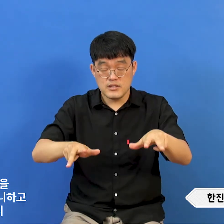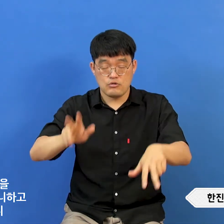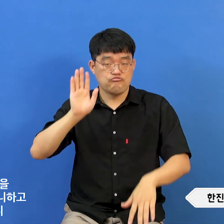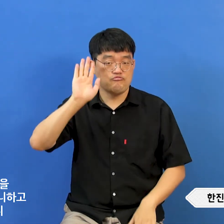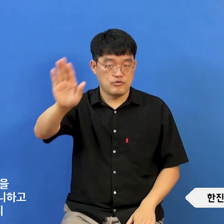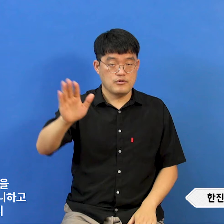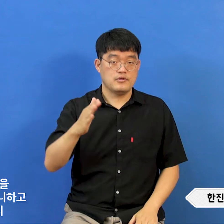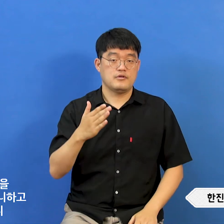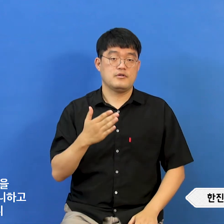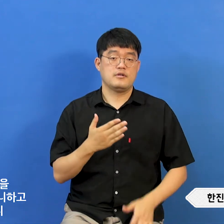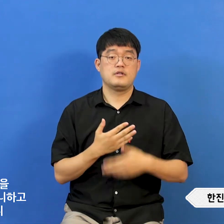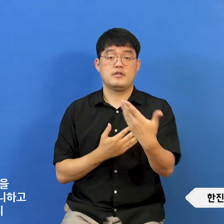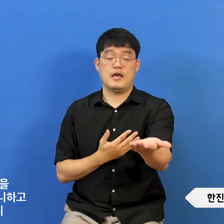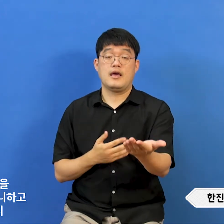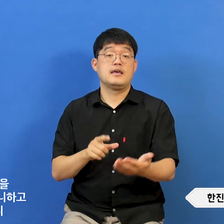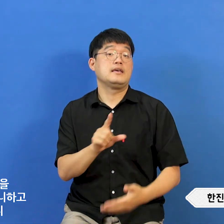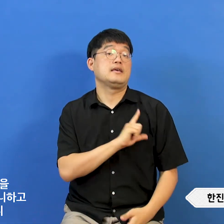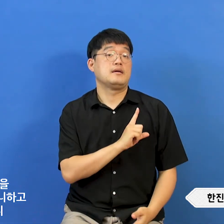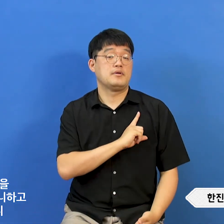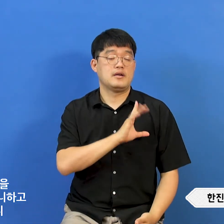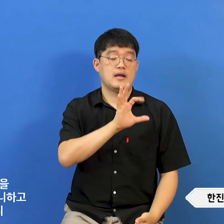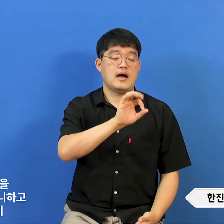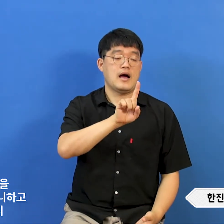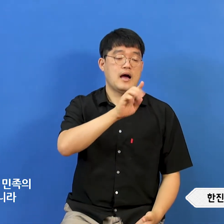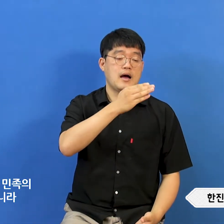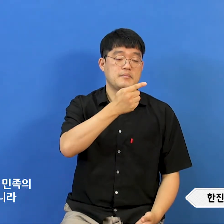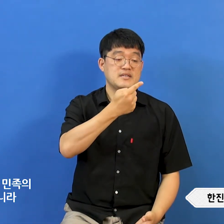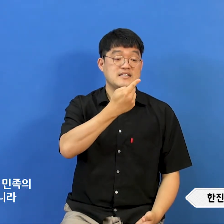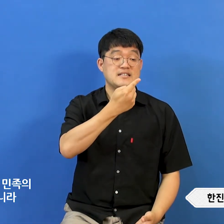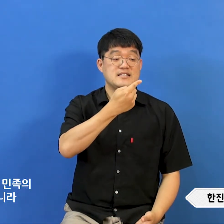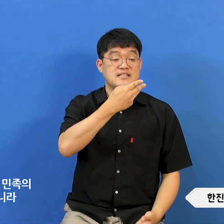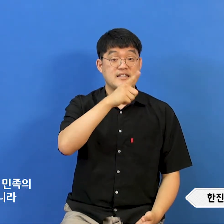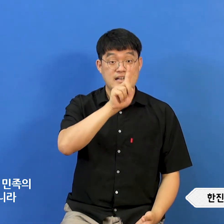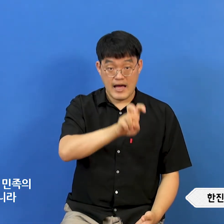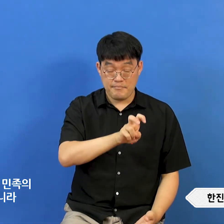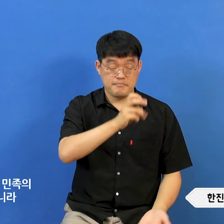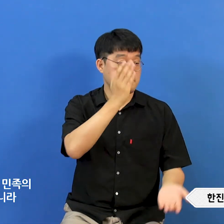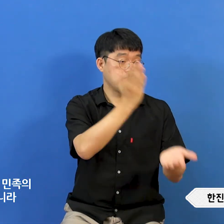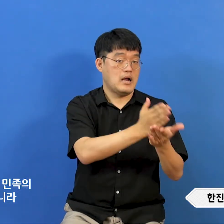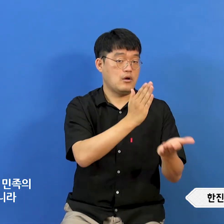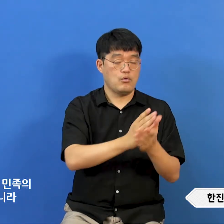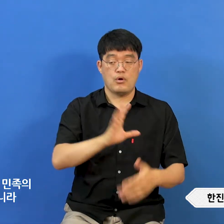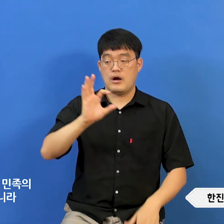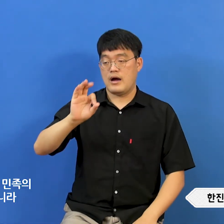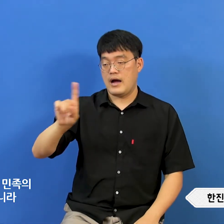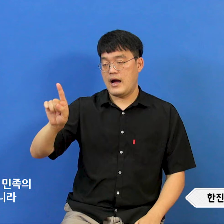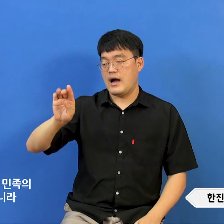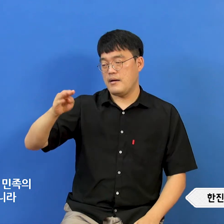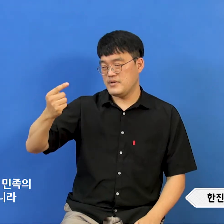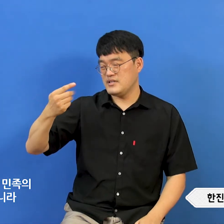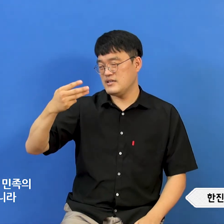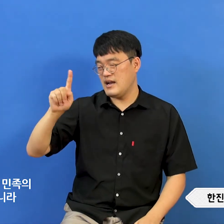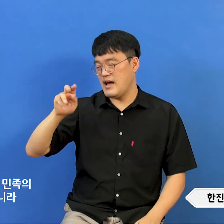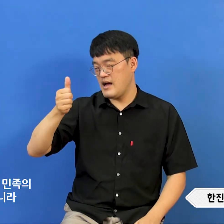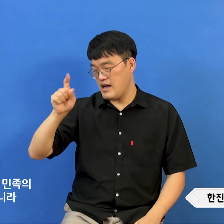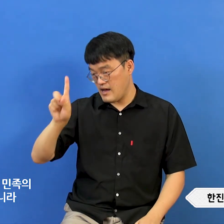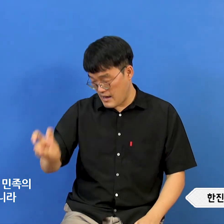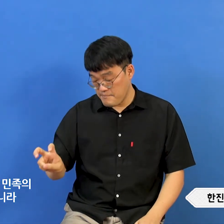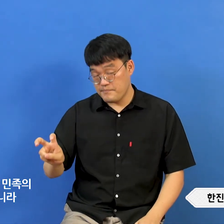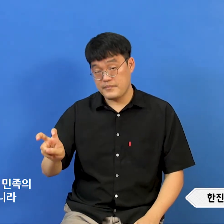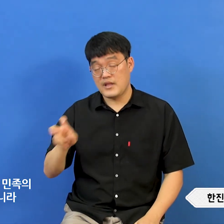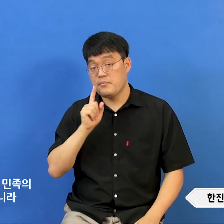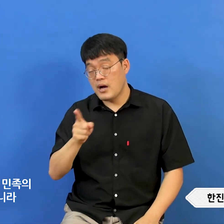하지 아니하고 아브라함이라고 하리니 이는 내가 너를 여러 민족의 아버지가 되게